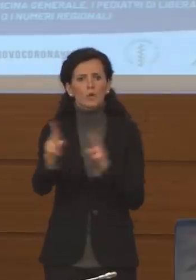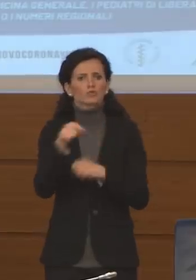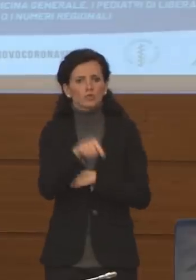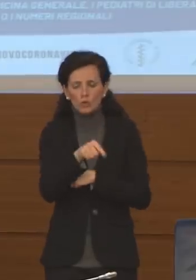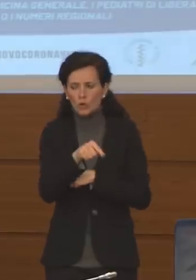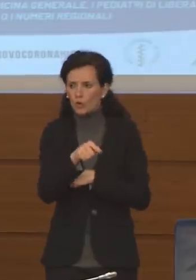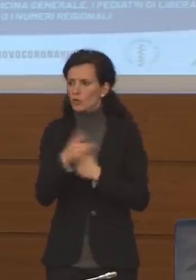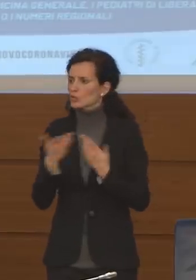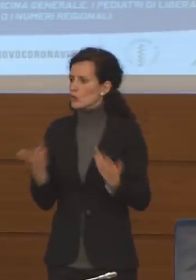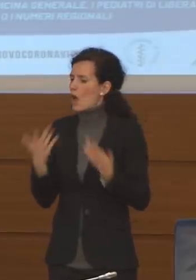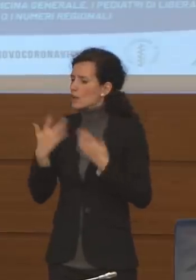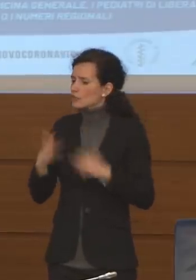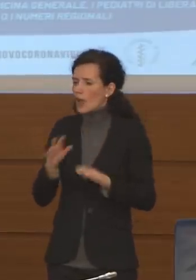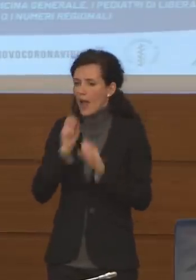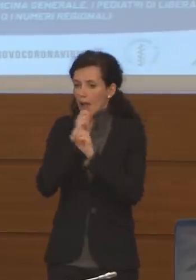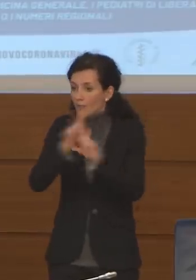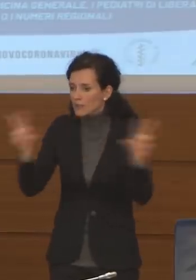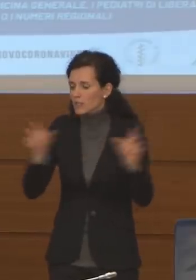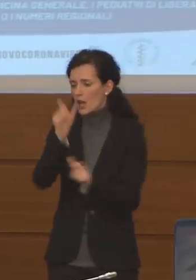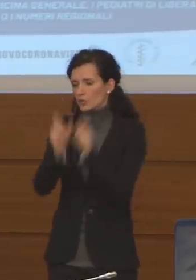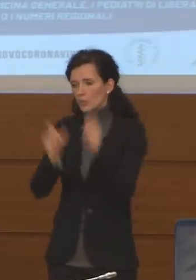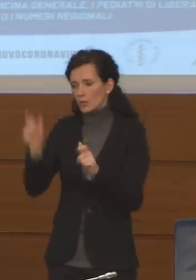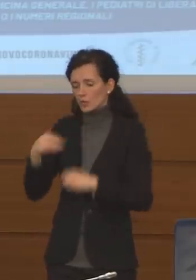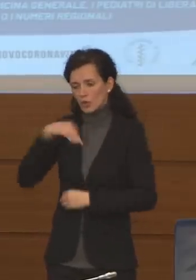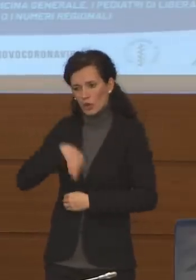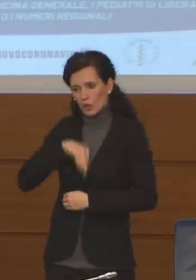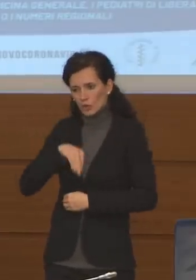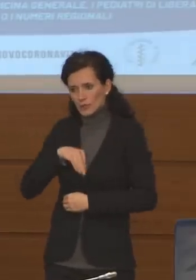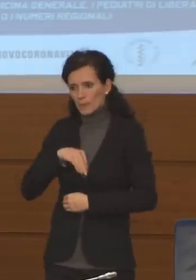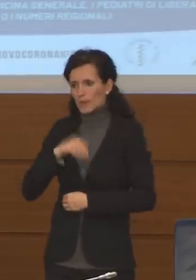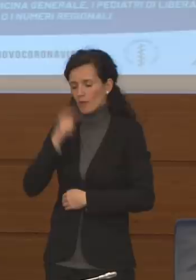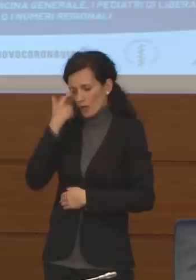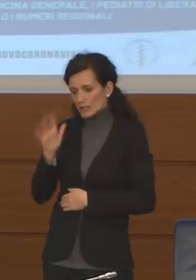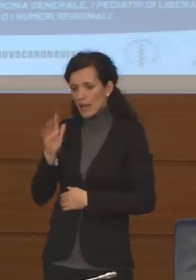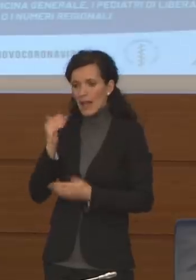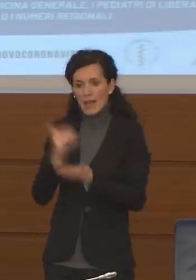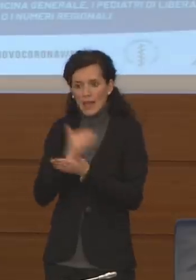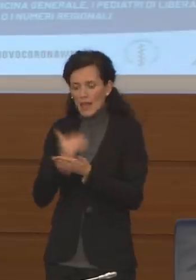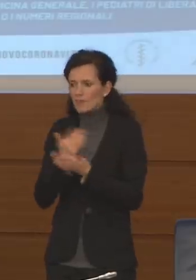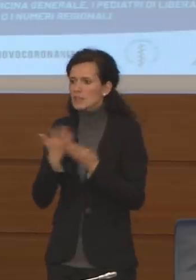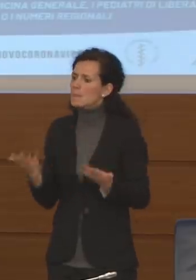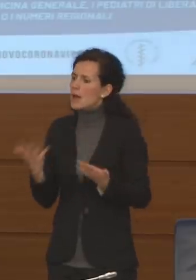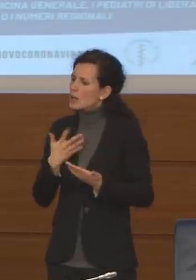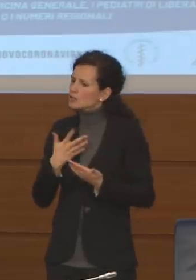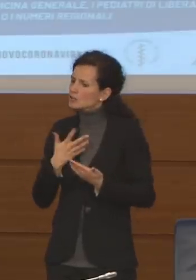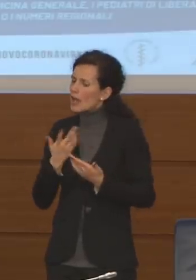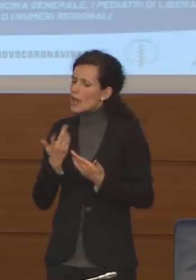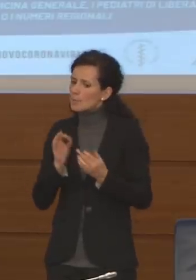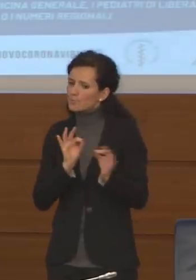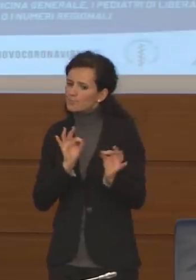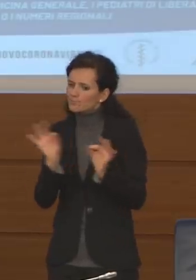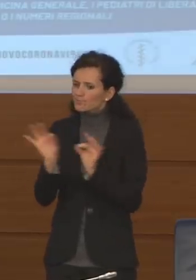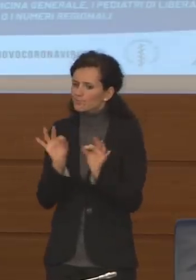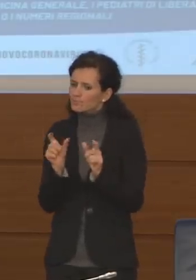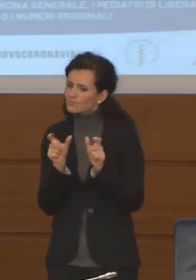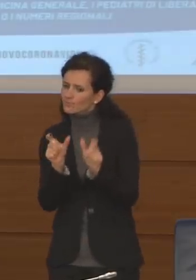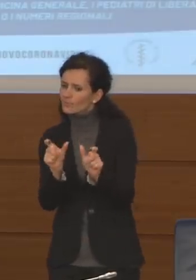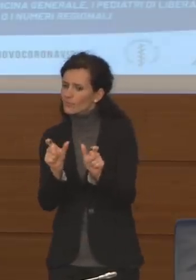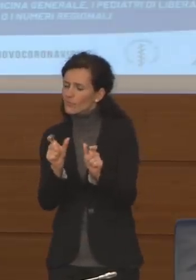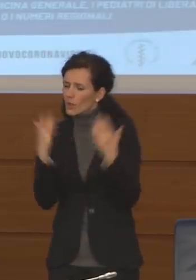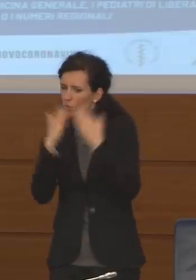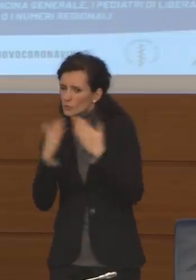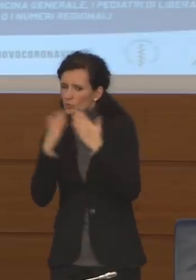al civismo di ciascuno c'è qualche contromisura che state studiando e potete prendere per